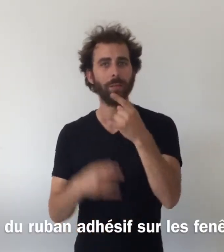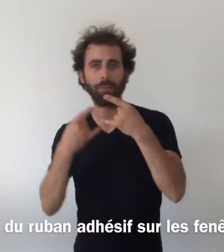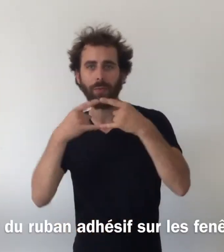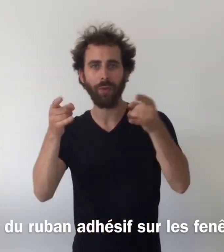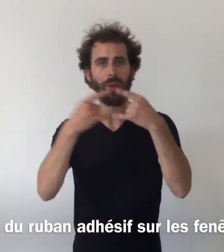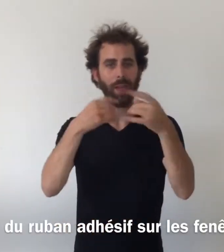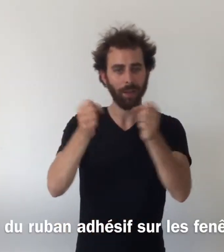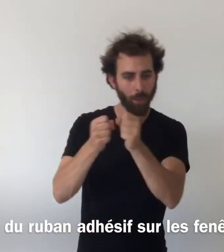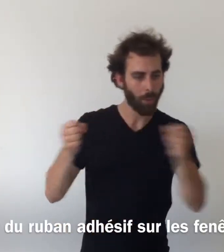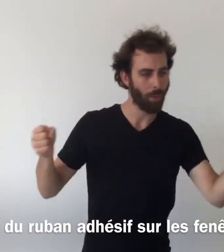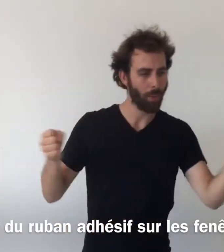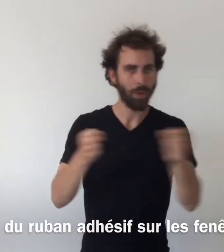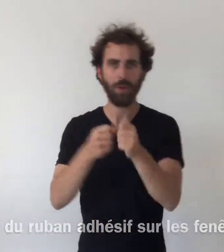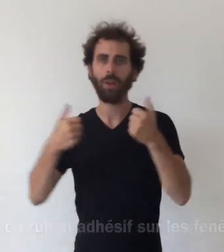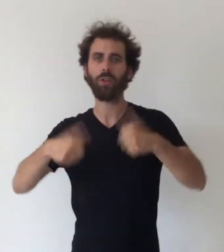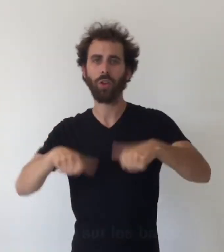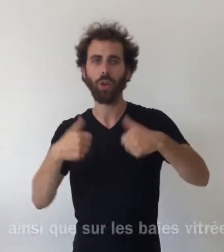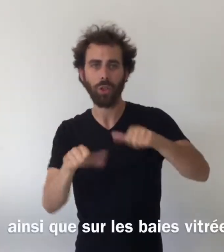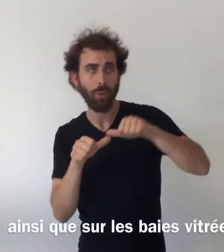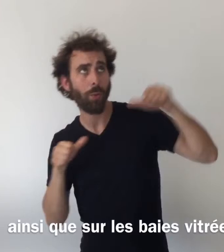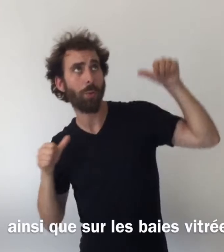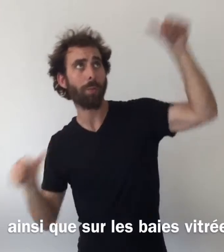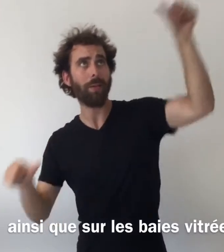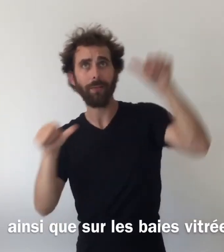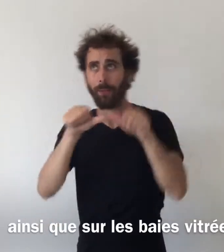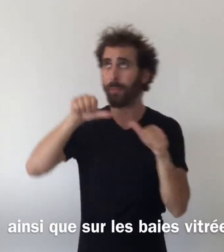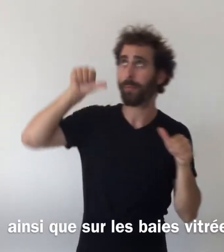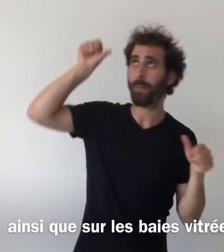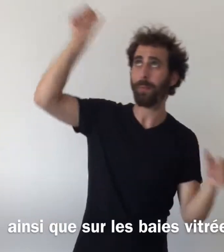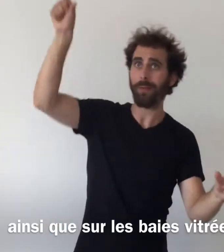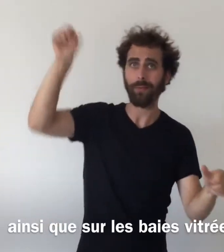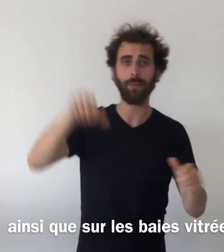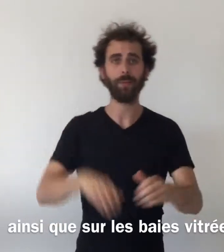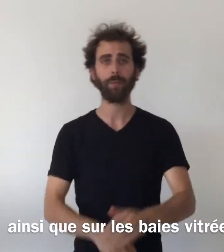Posez du ruban adhésif sur les fenêtres ainsi que sur les baies vitrées.